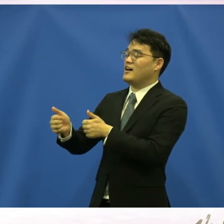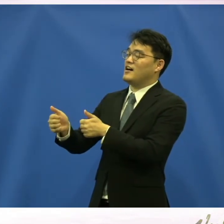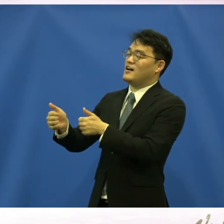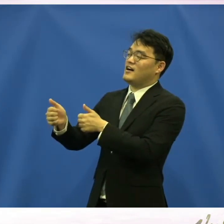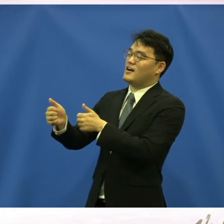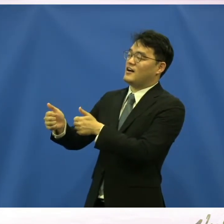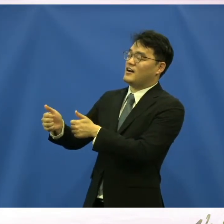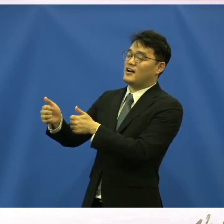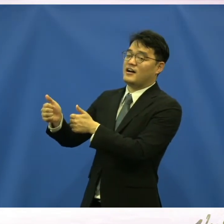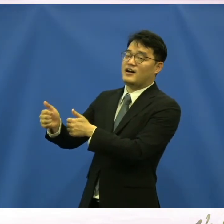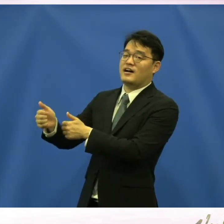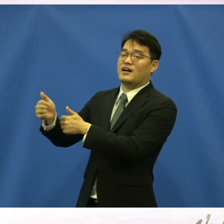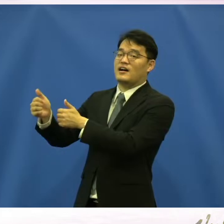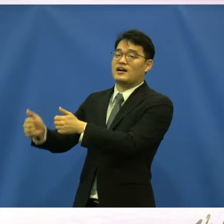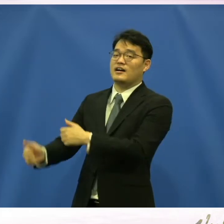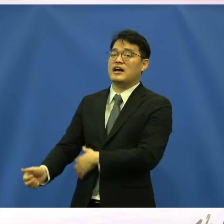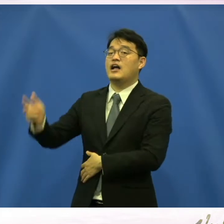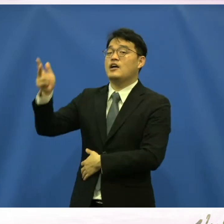가리라